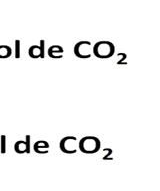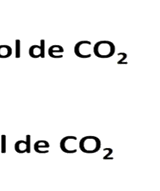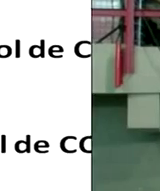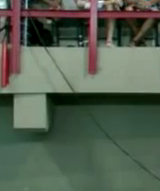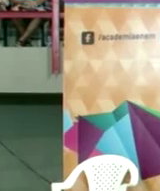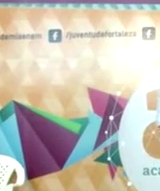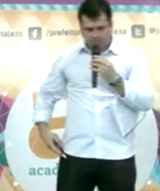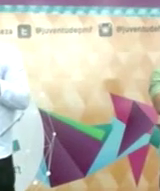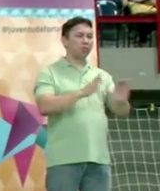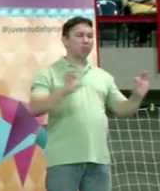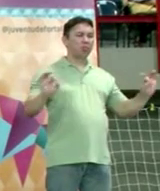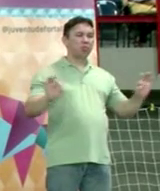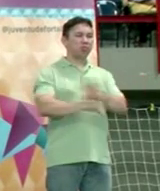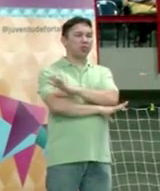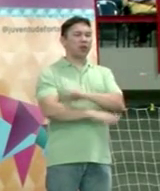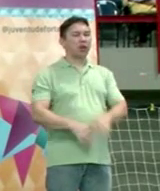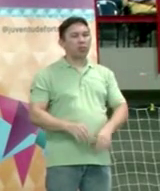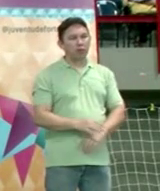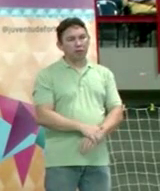aí morreu.